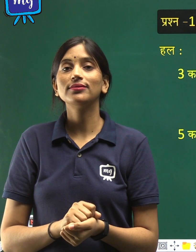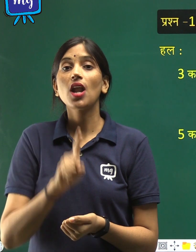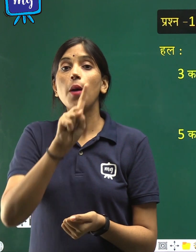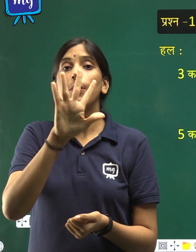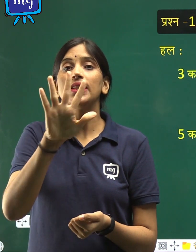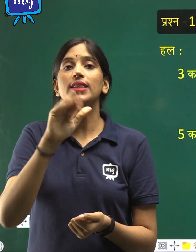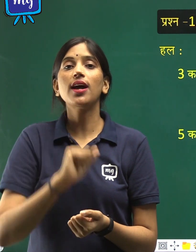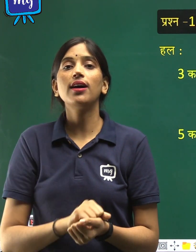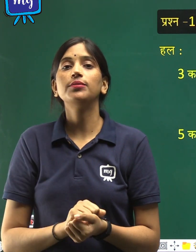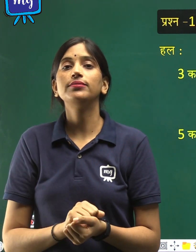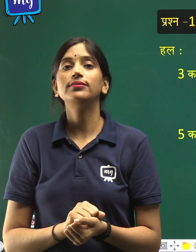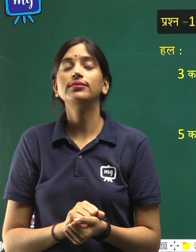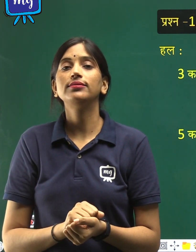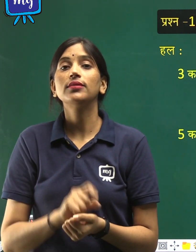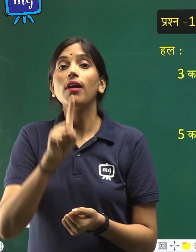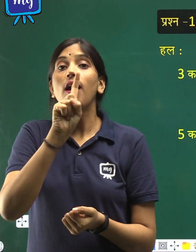15,